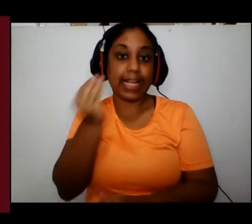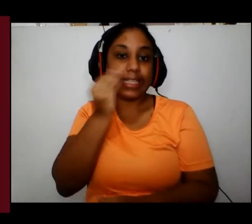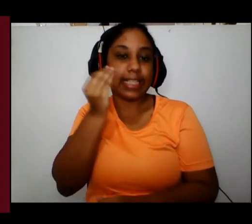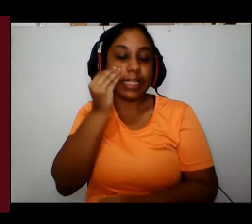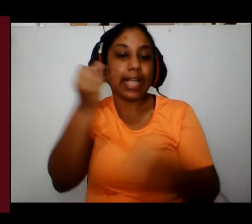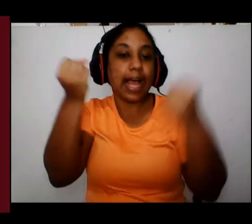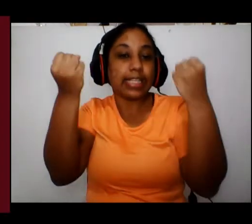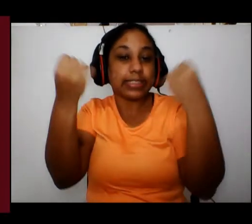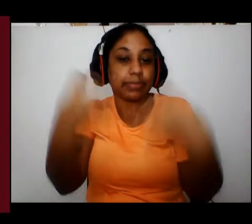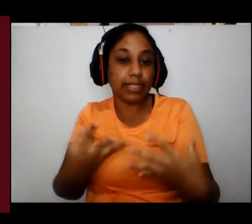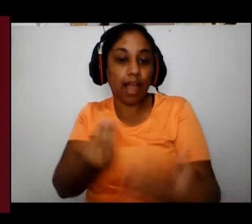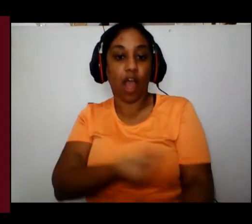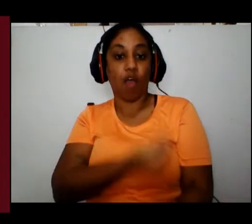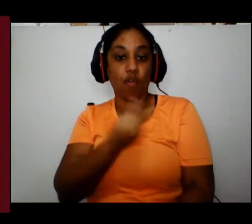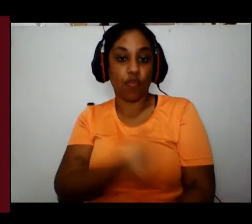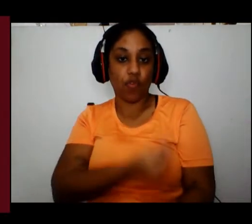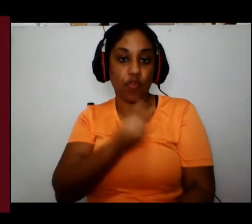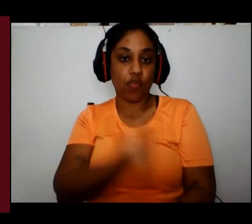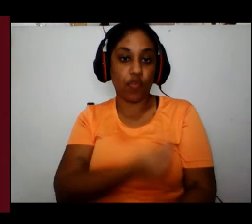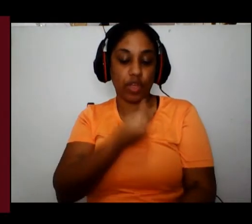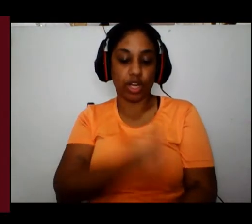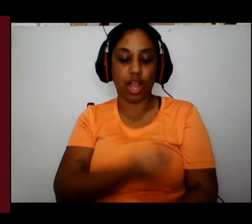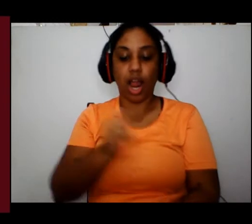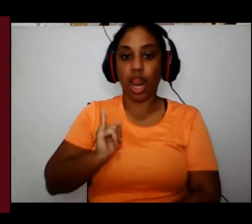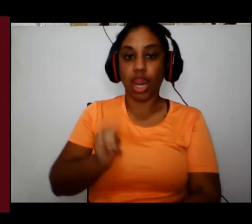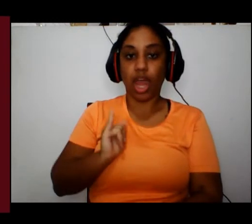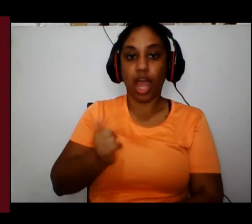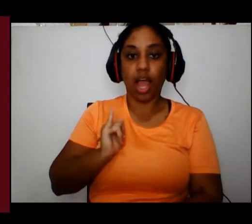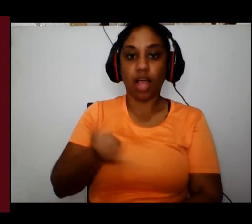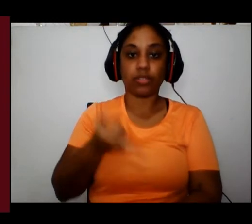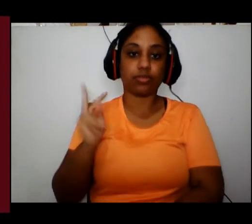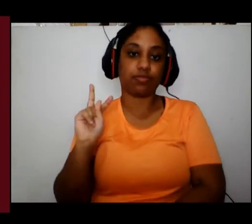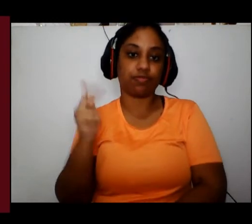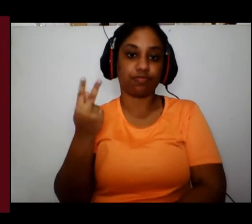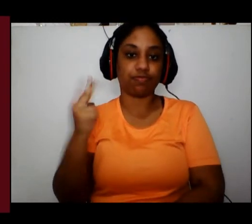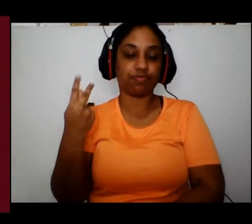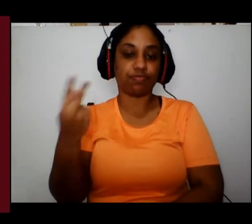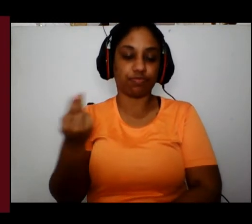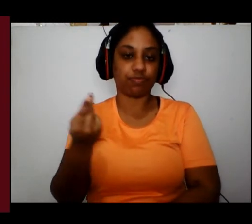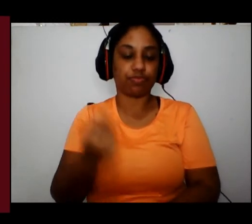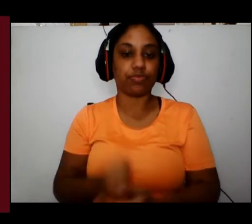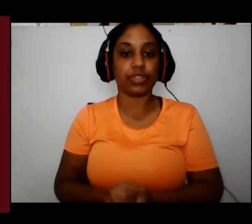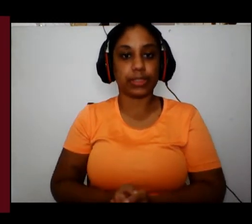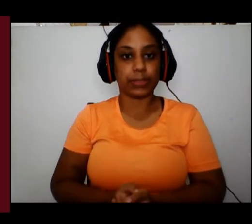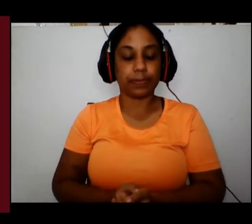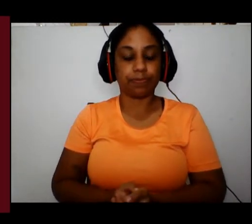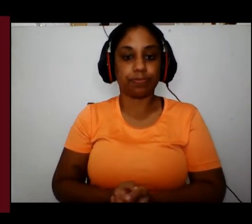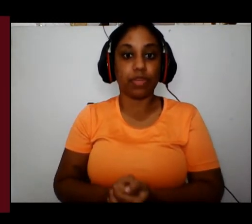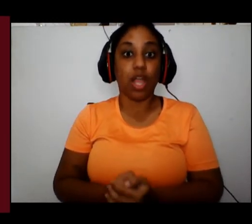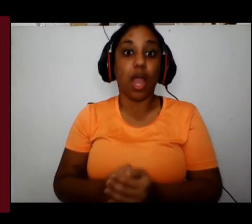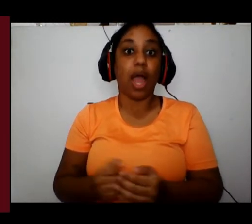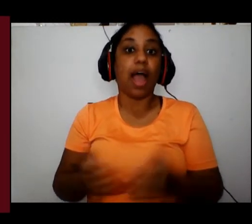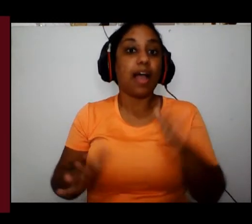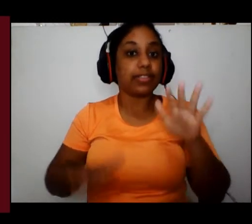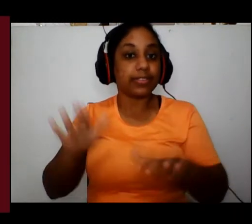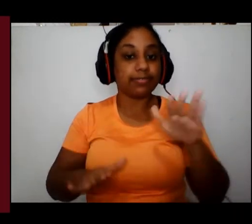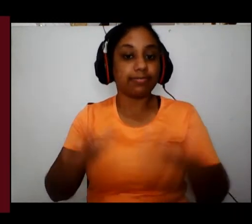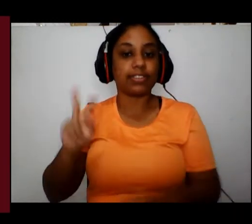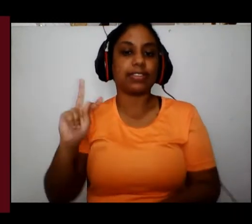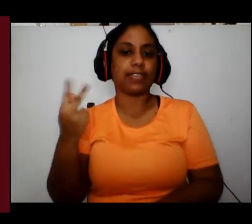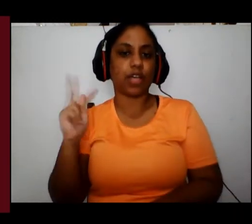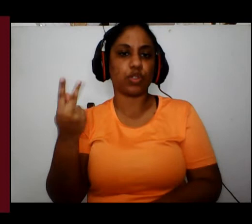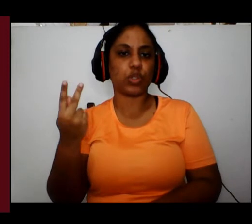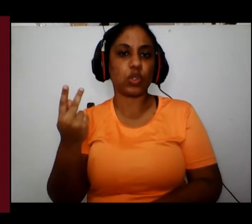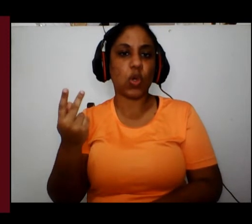explica a realidade através de suas histórias que muitas vezes são sagradas. É nessa parte que entram as narrativas